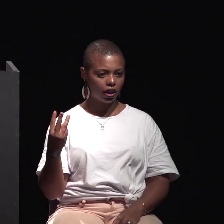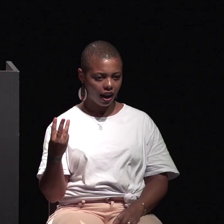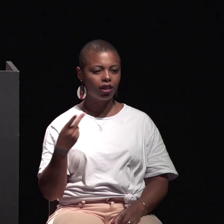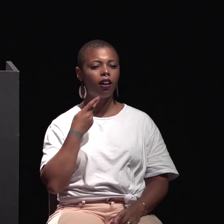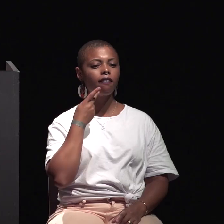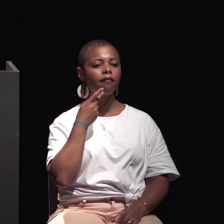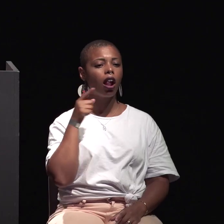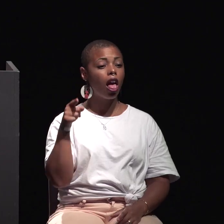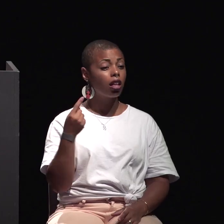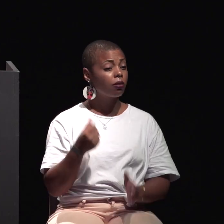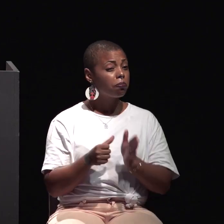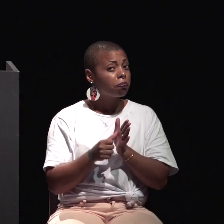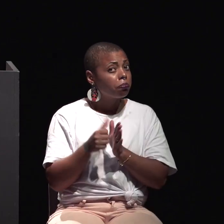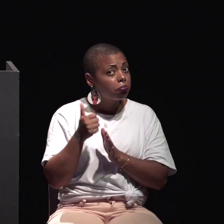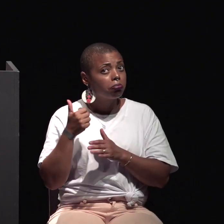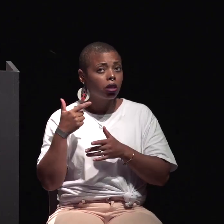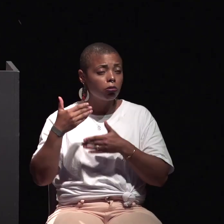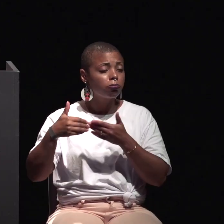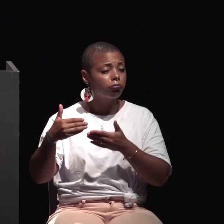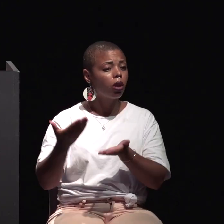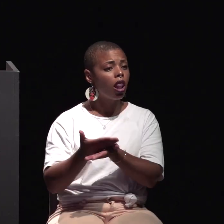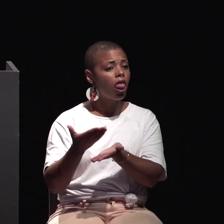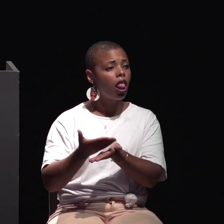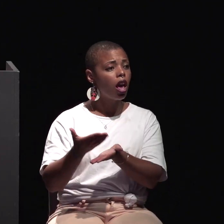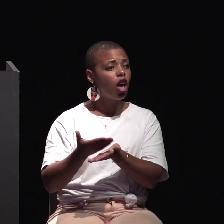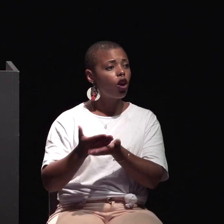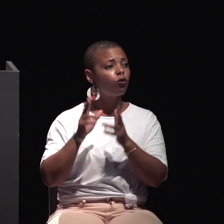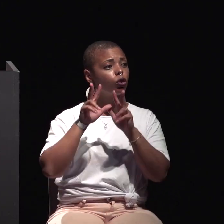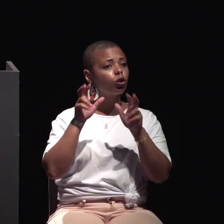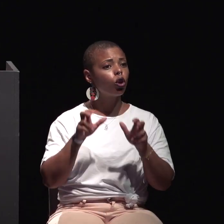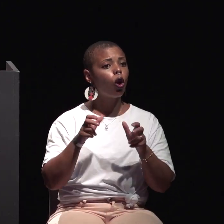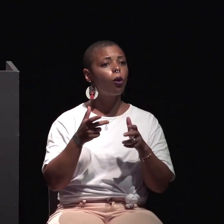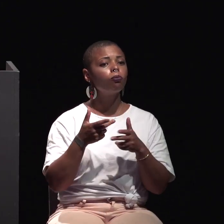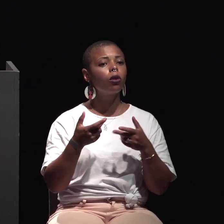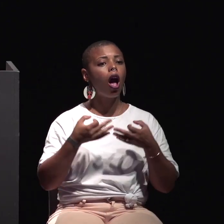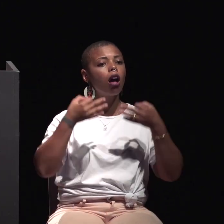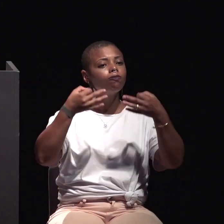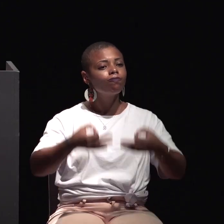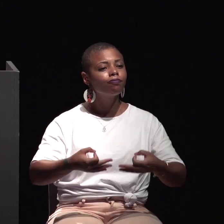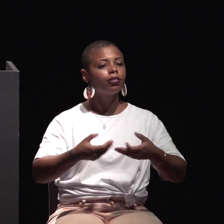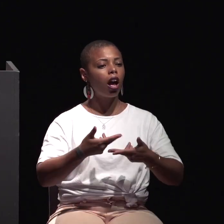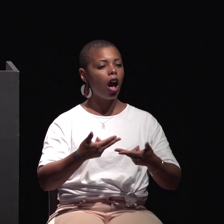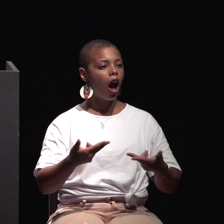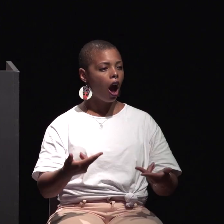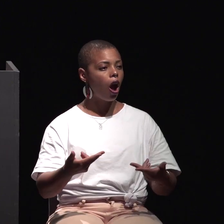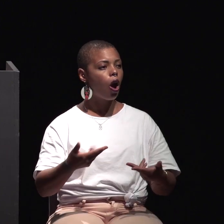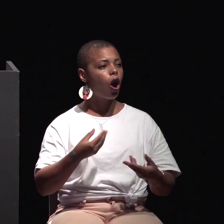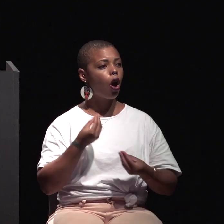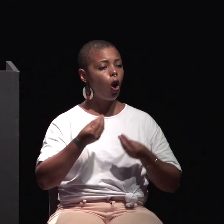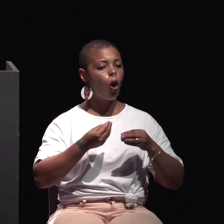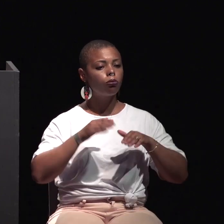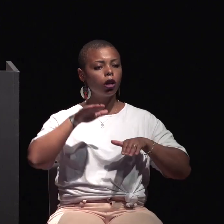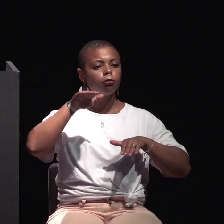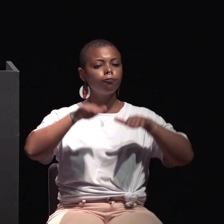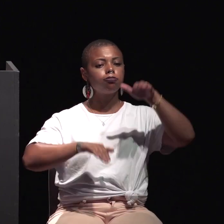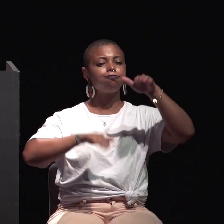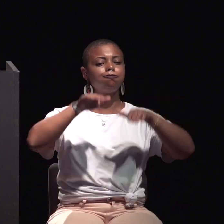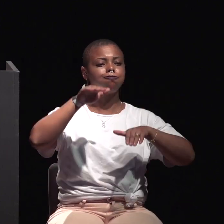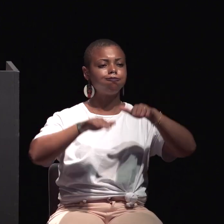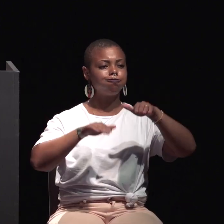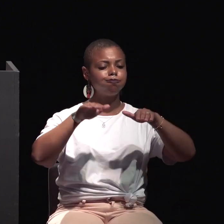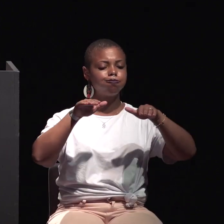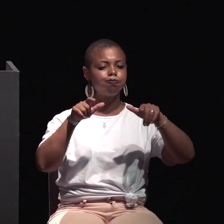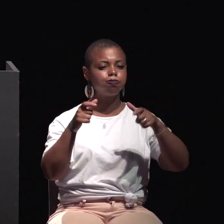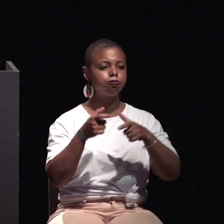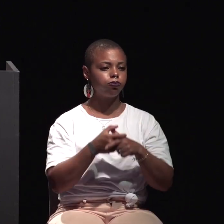ações afirmativas como estratégia de superação das desigualdades raciais, e também